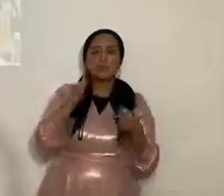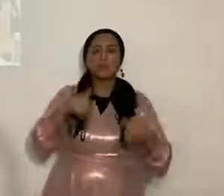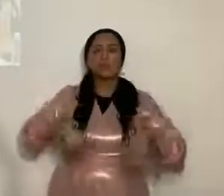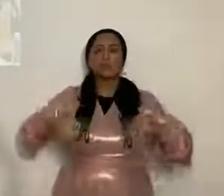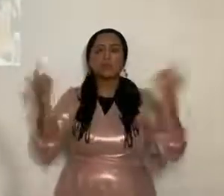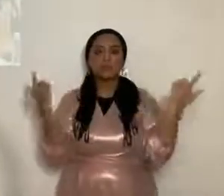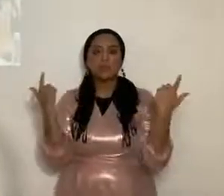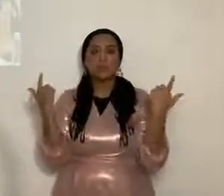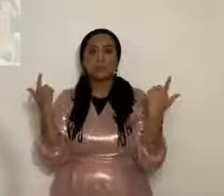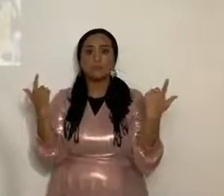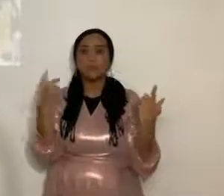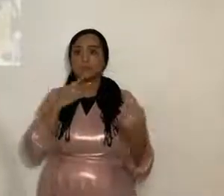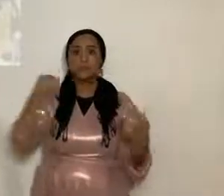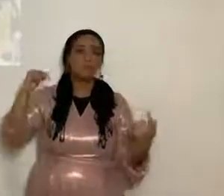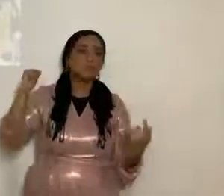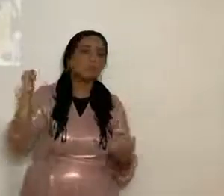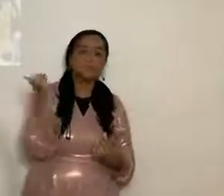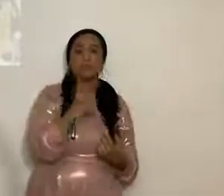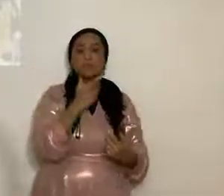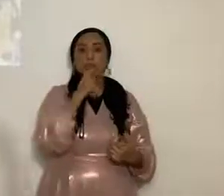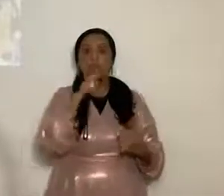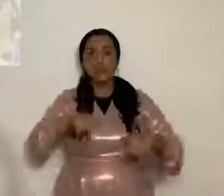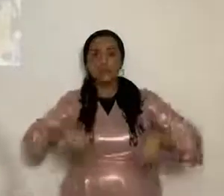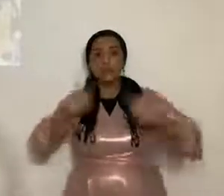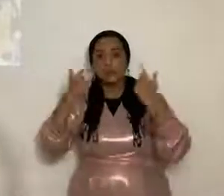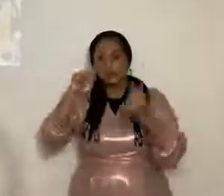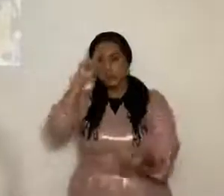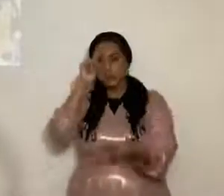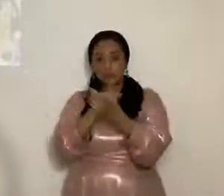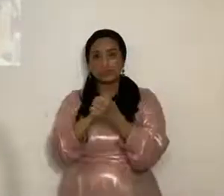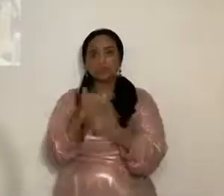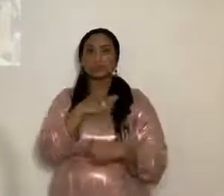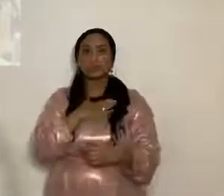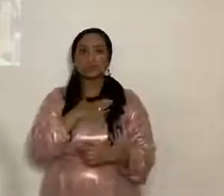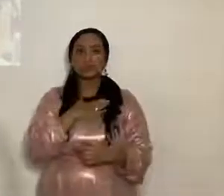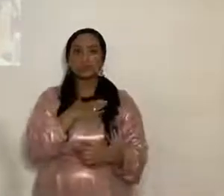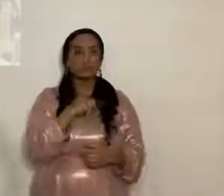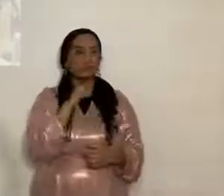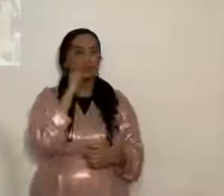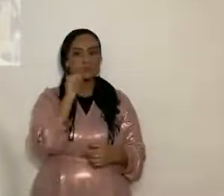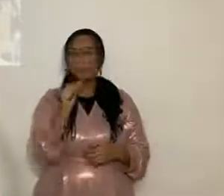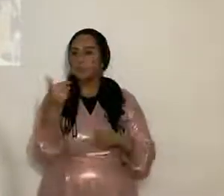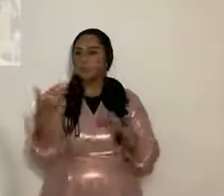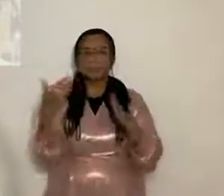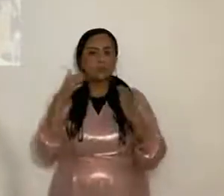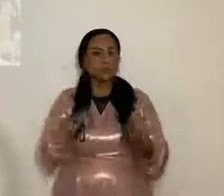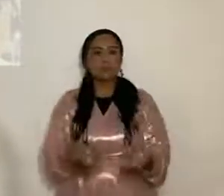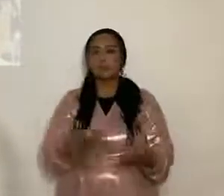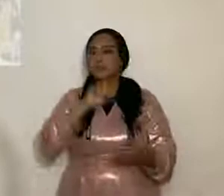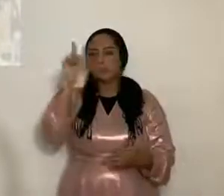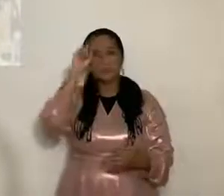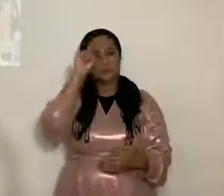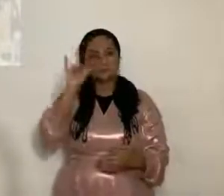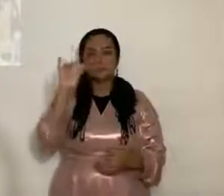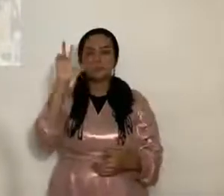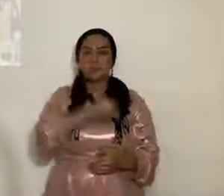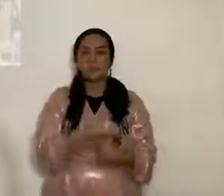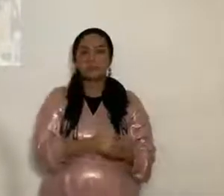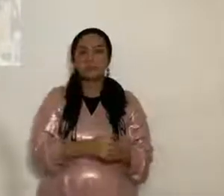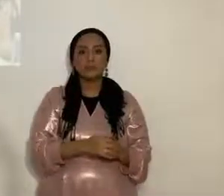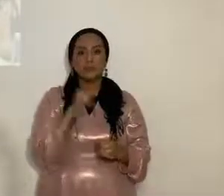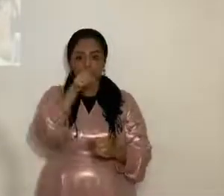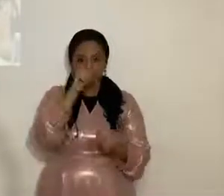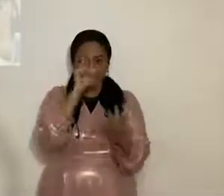vivirá. Y todo aquel que vive y cree en mí, no morirá eternamente.